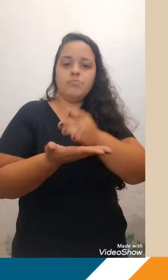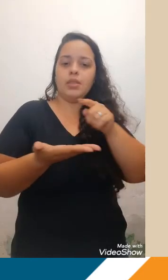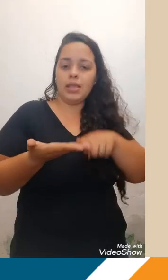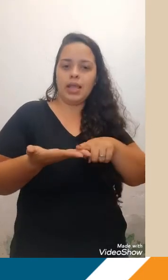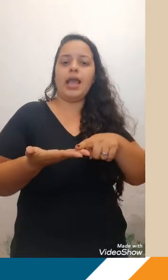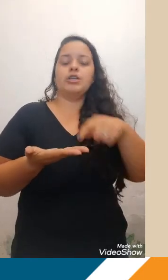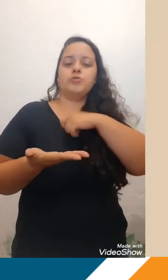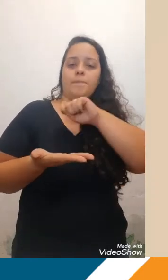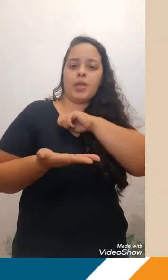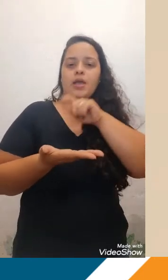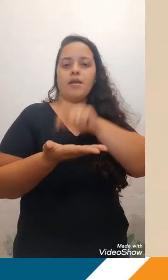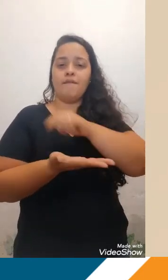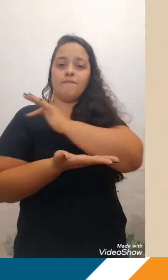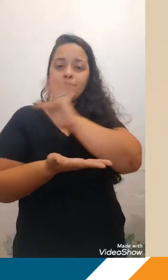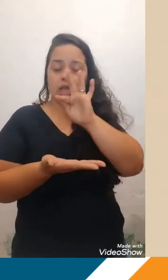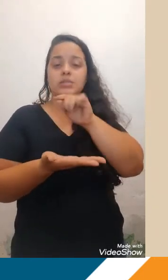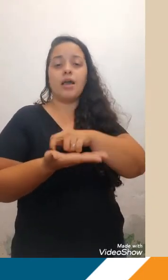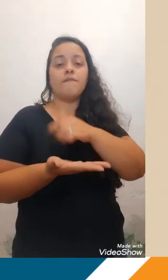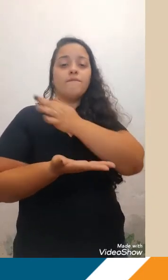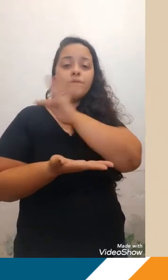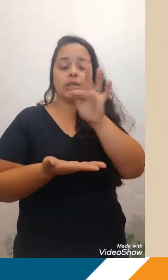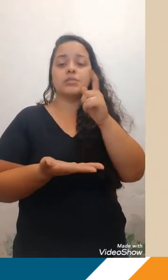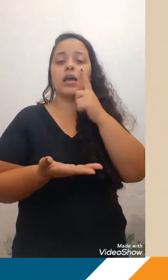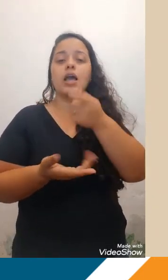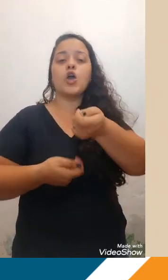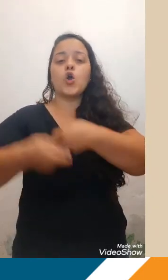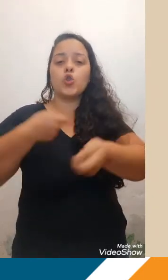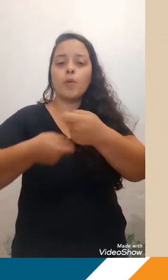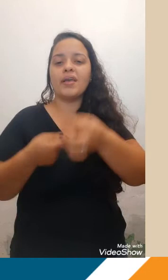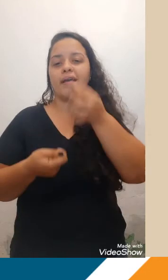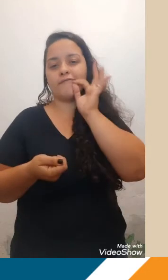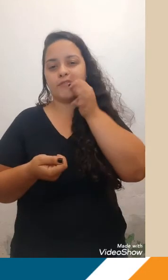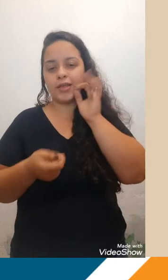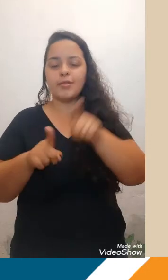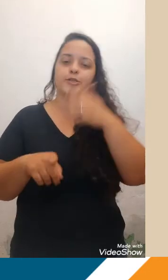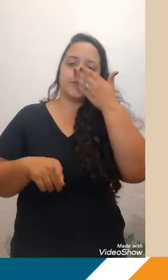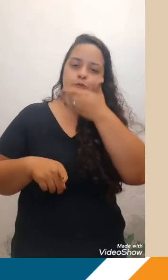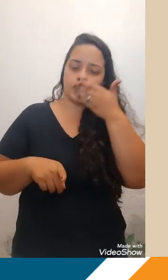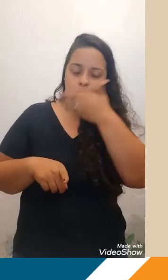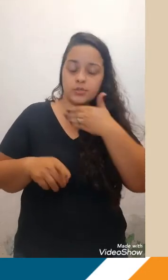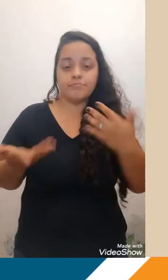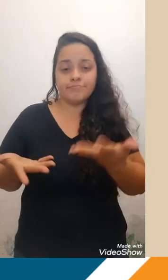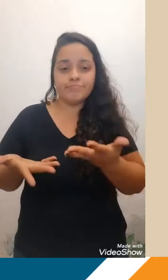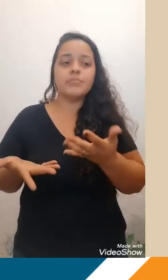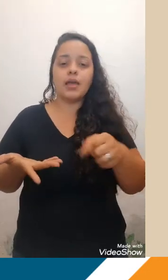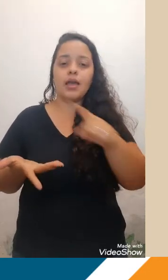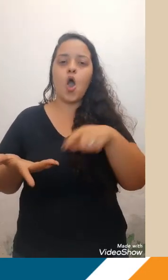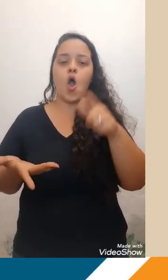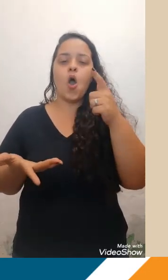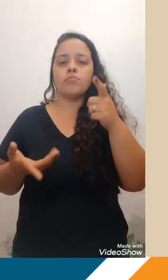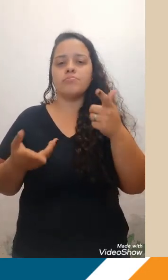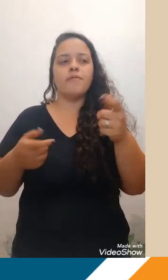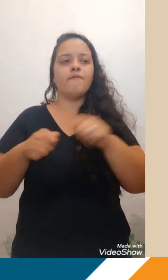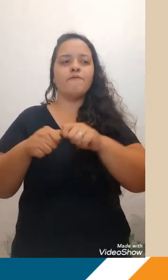e o lado francês, a França decidiu implementar uma economia de produção de café e de açúcar. Para isso, ela lançou a